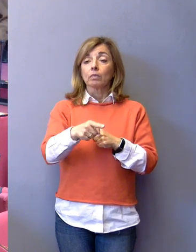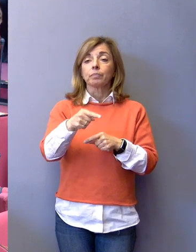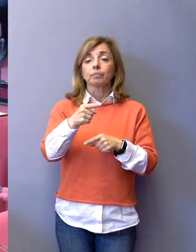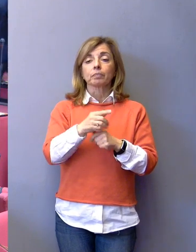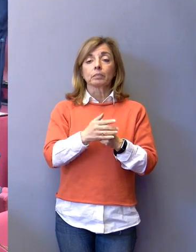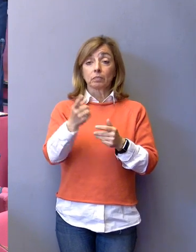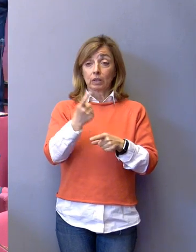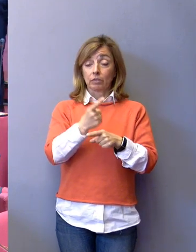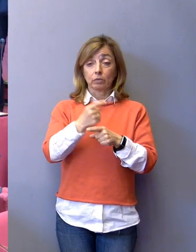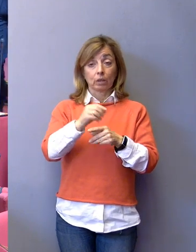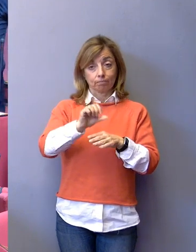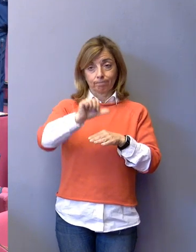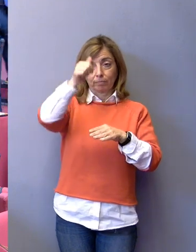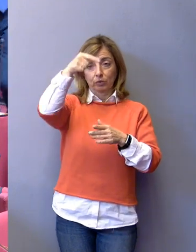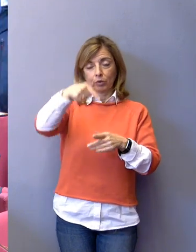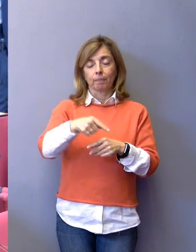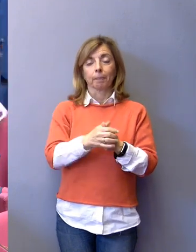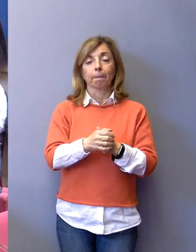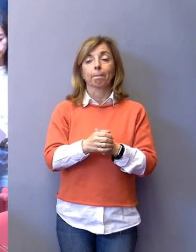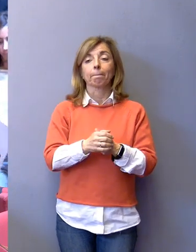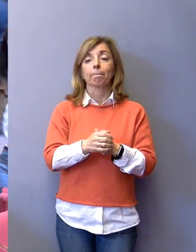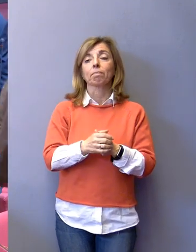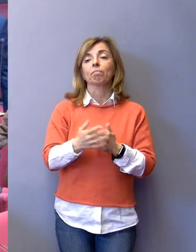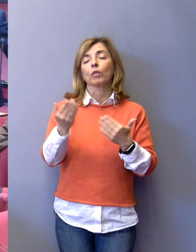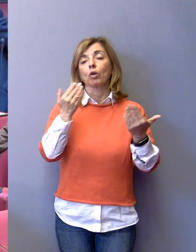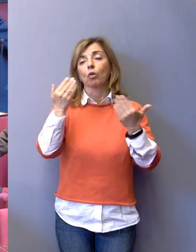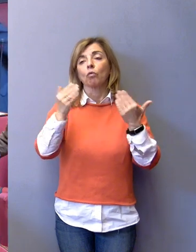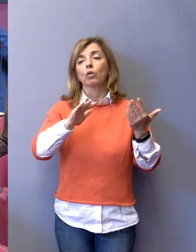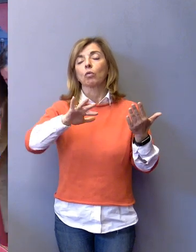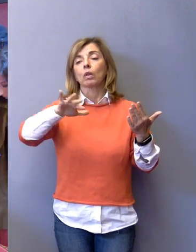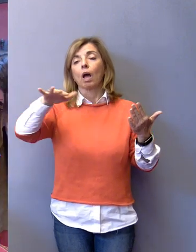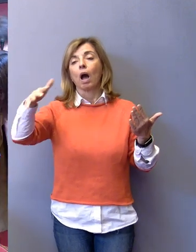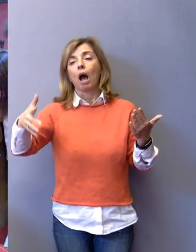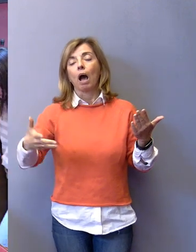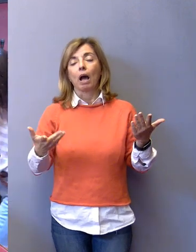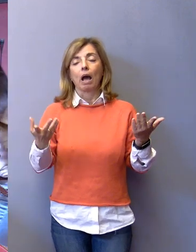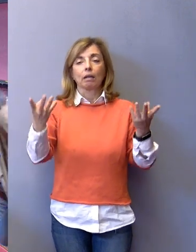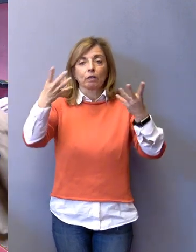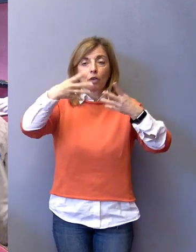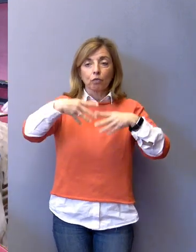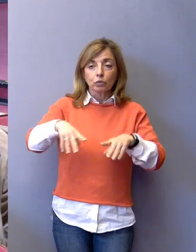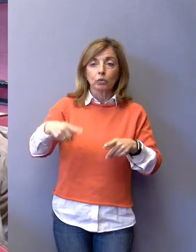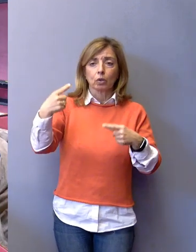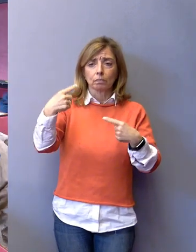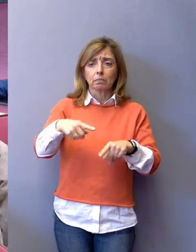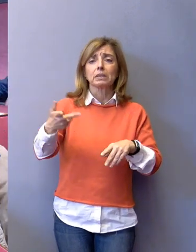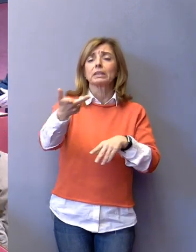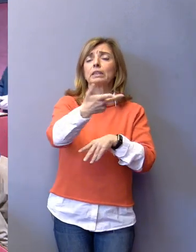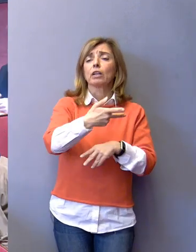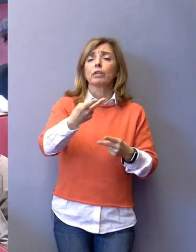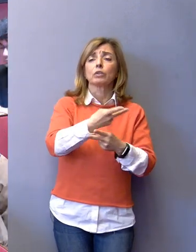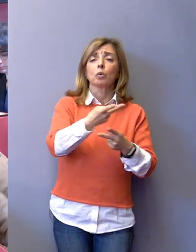all'insediamento contestuale di altre eventuali funzioni così che il servizio pubblico o di uso pubblico